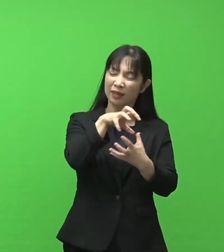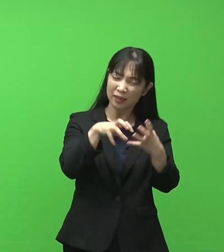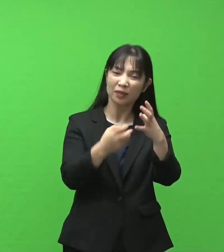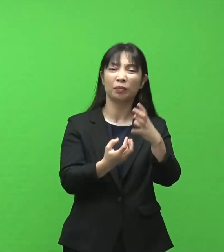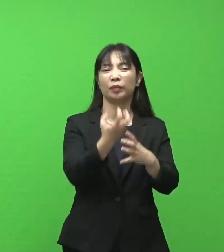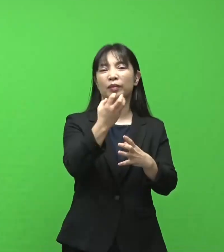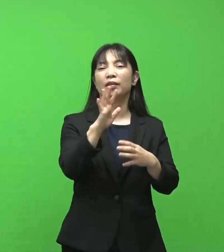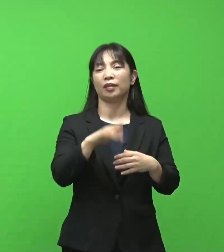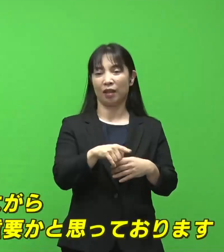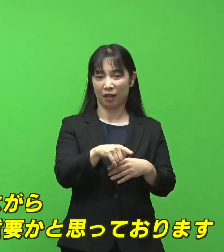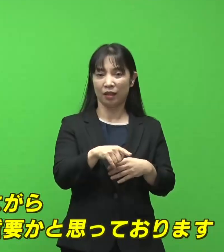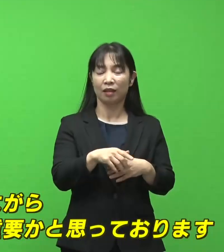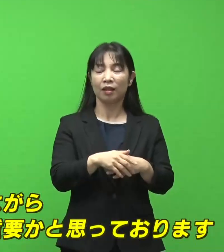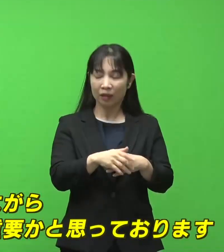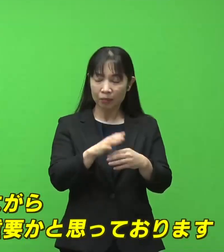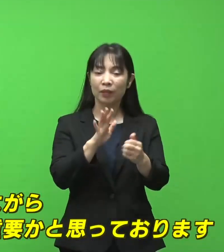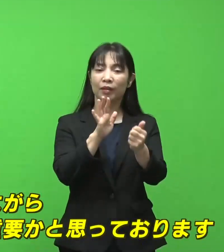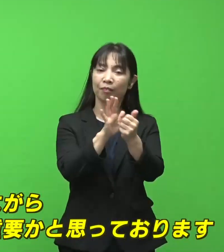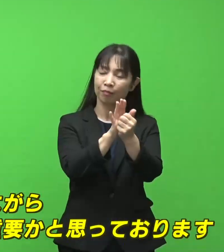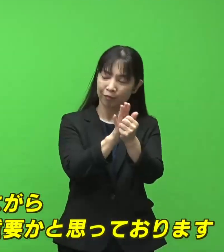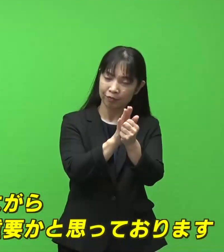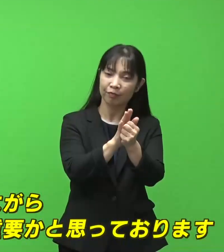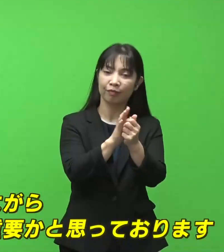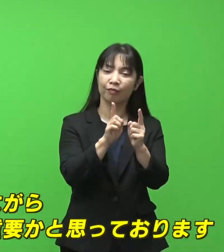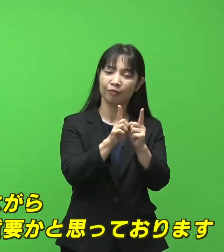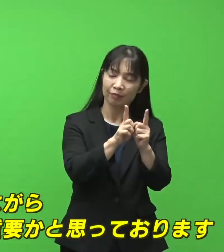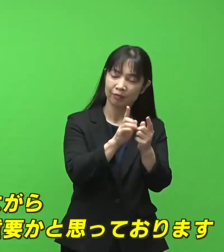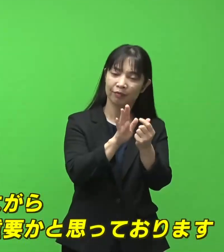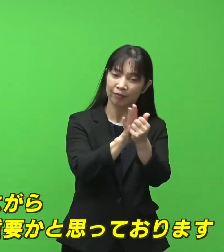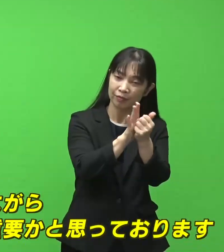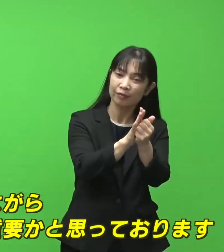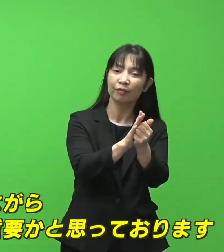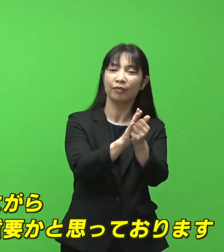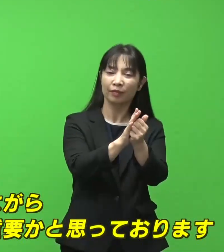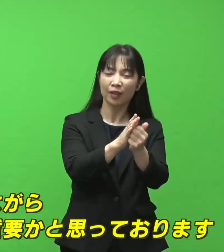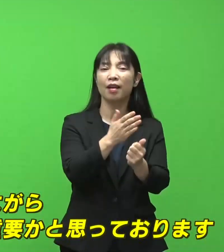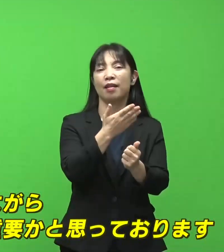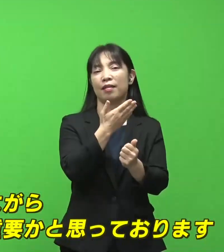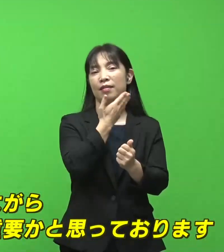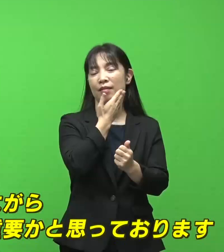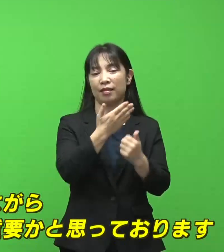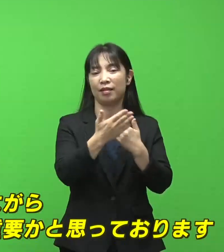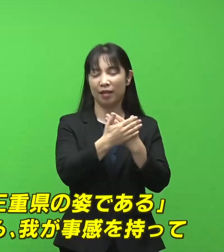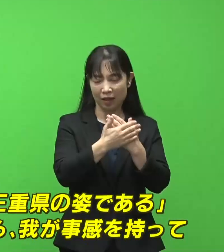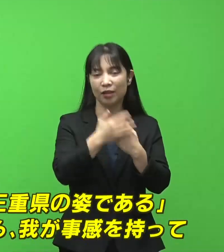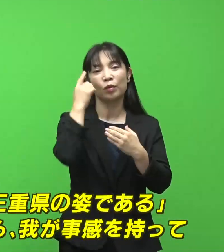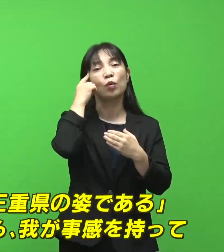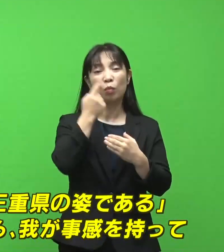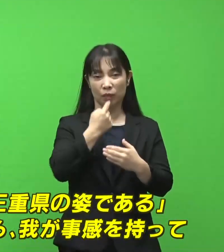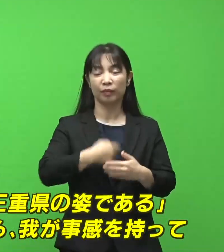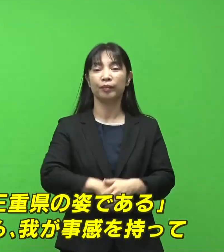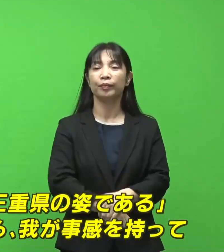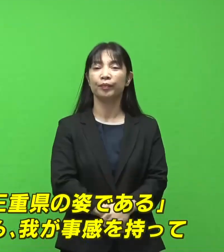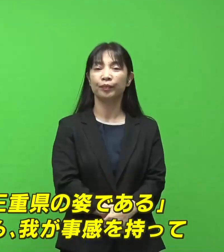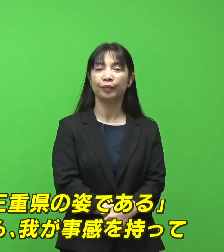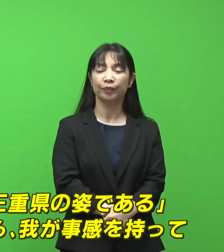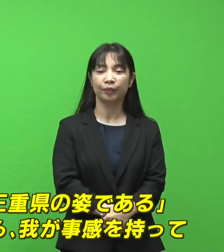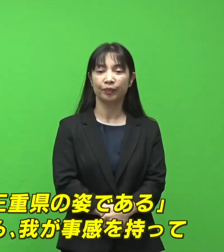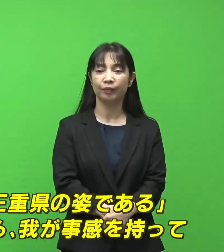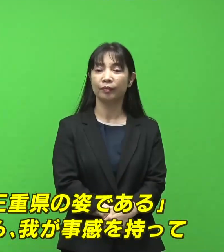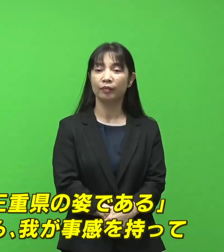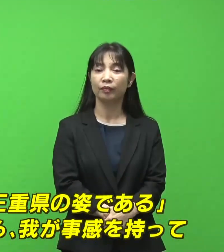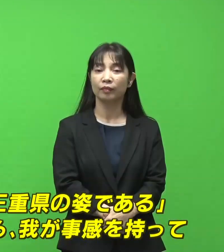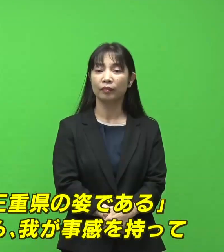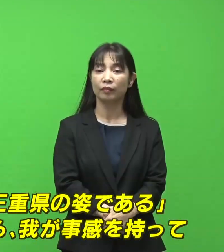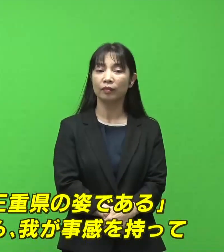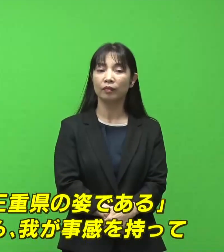災地の方々に寄り添いながら支援を続けていくということが重要かと思っております。また併せて、これは明日の